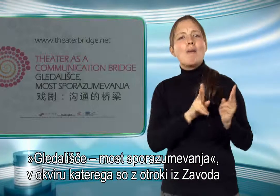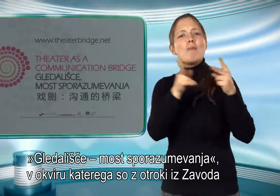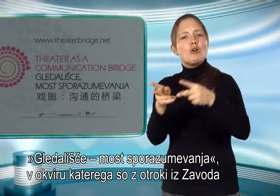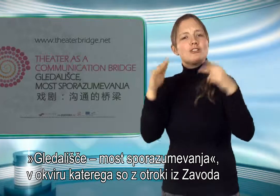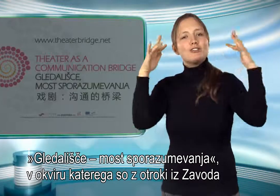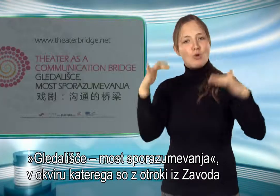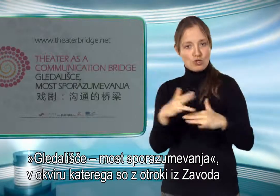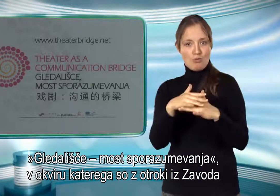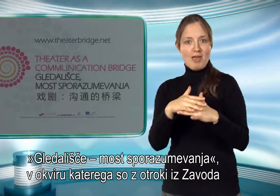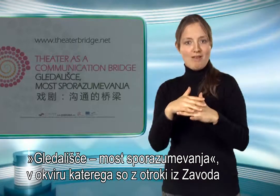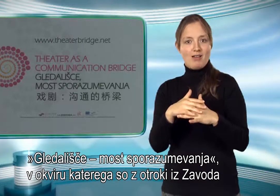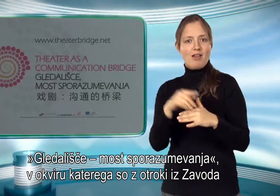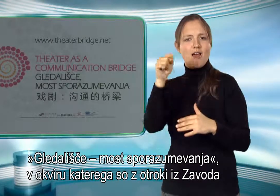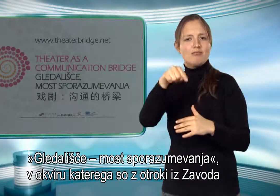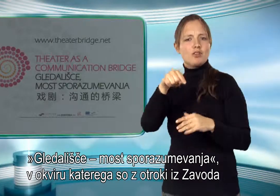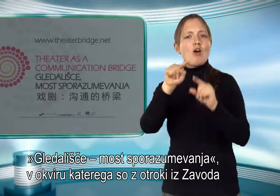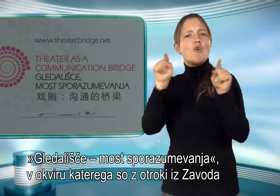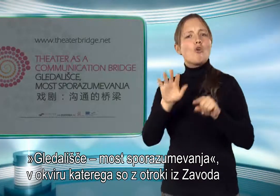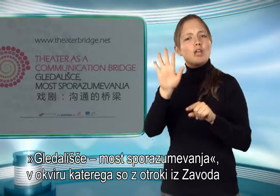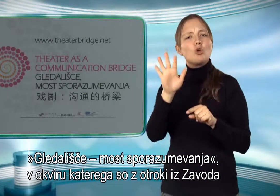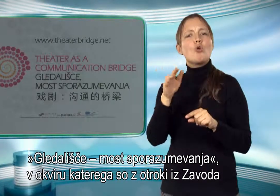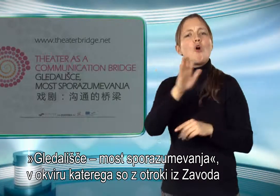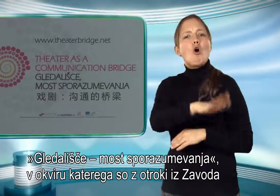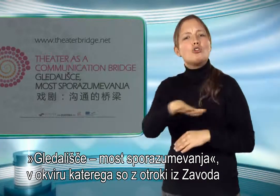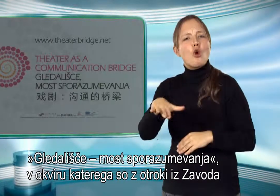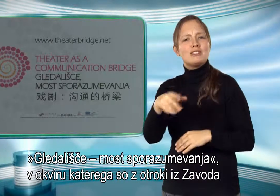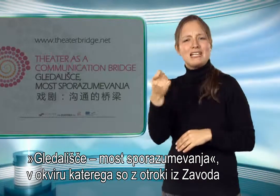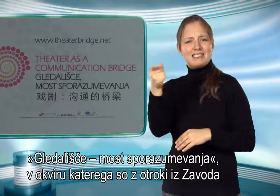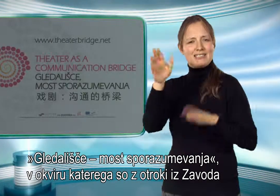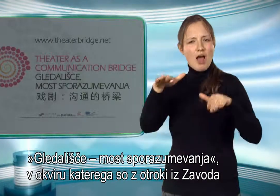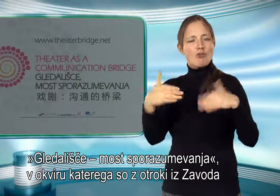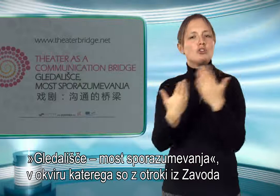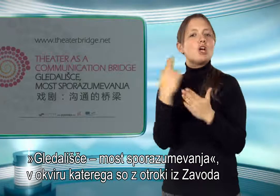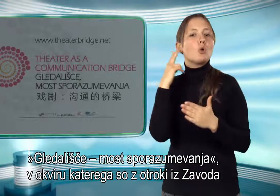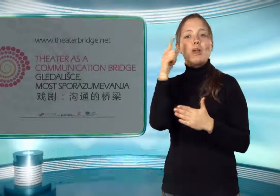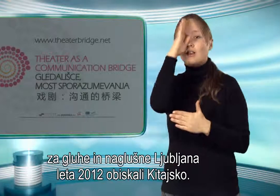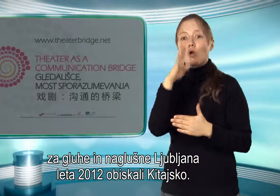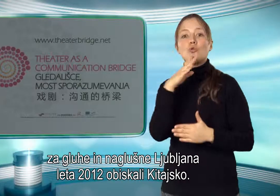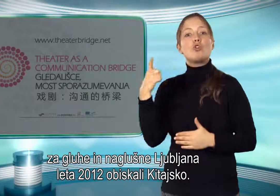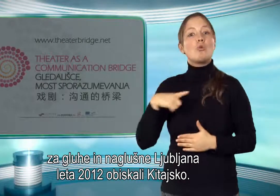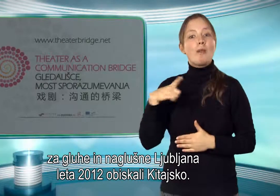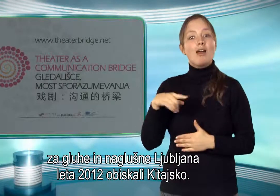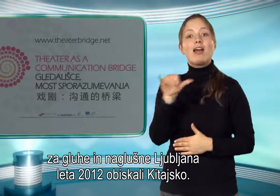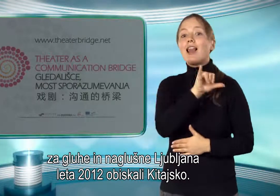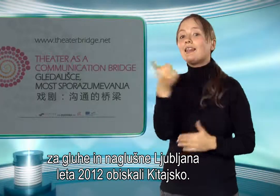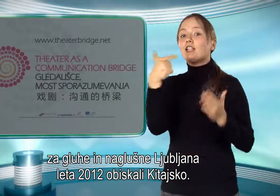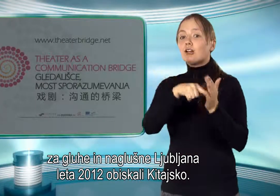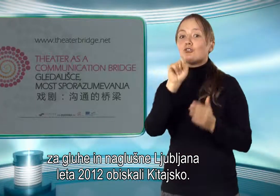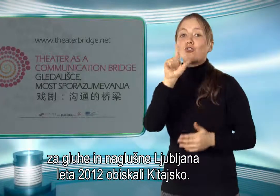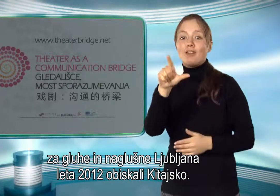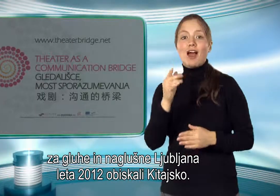z otroki iz Zavoda za gluhe in naglušne Ljubljana leta 2012 obiskali Kitajsko.